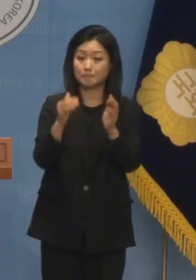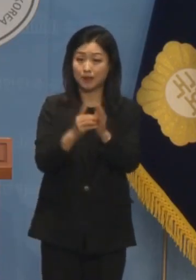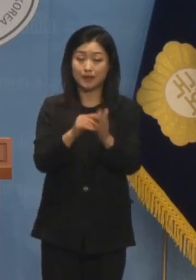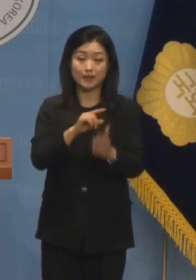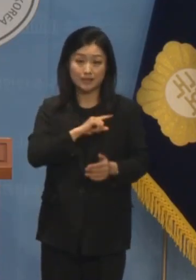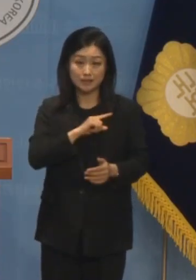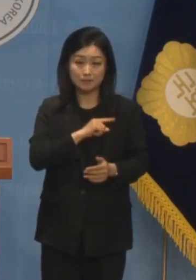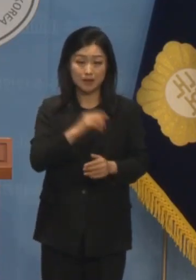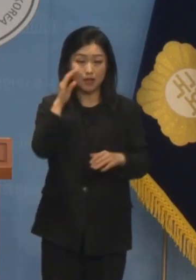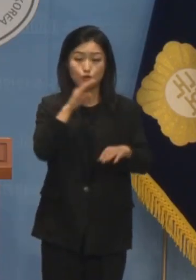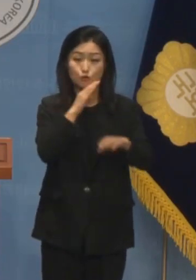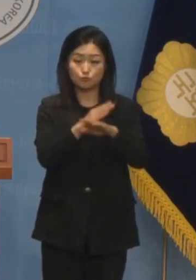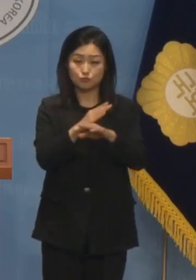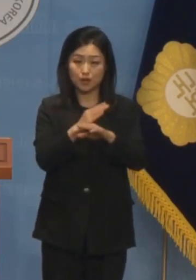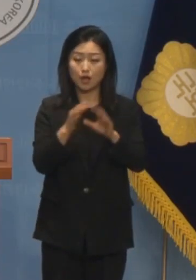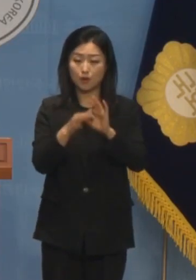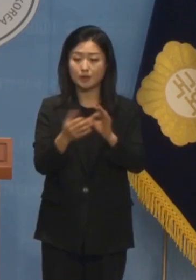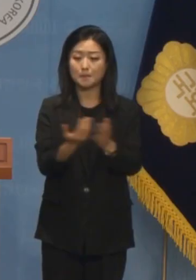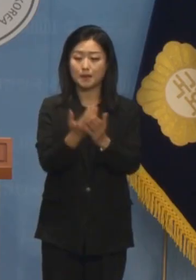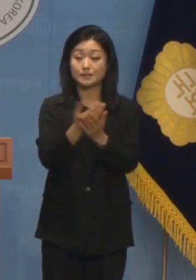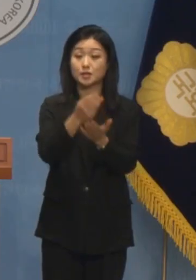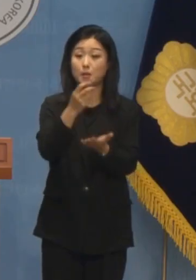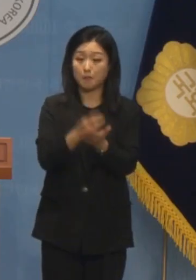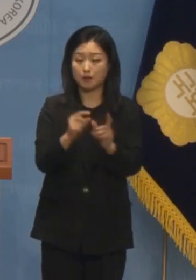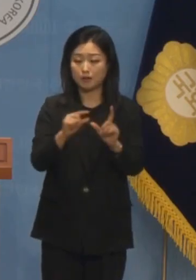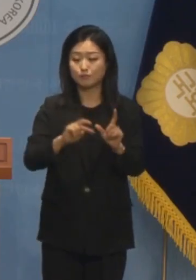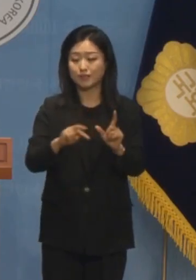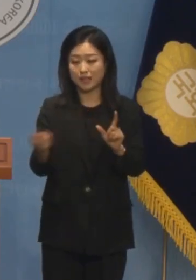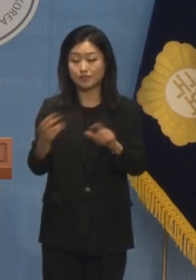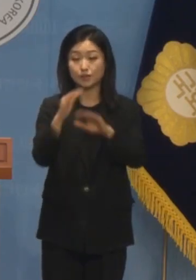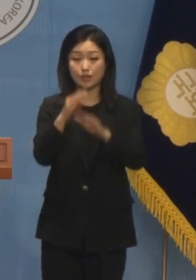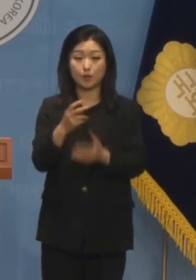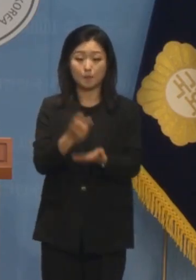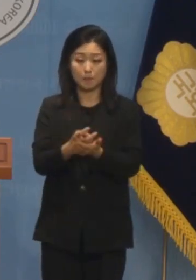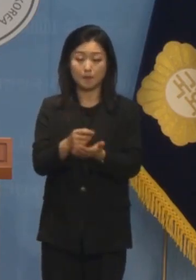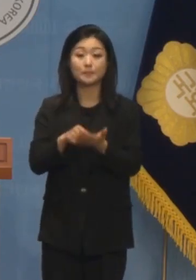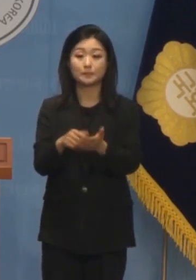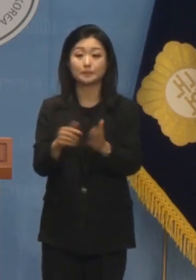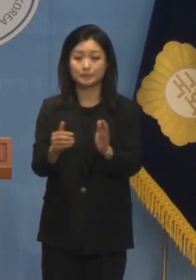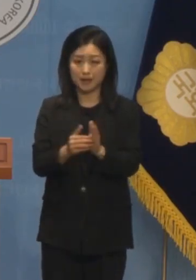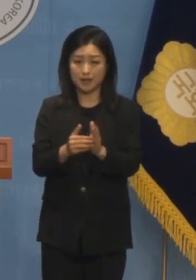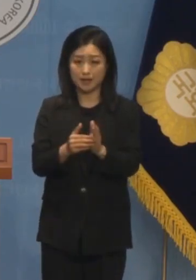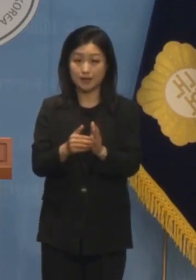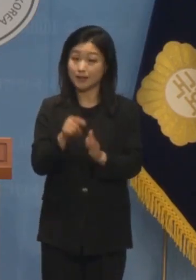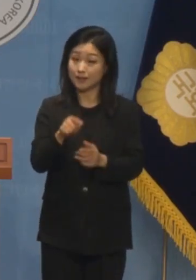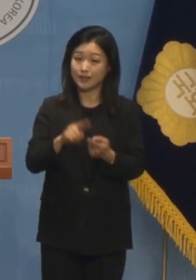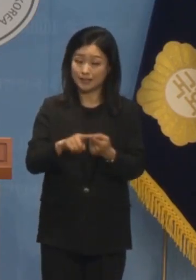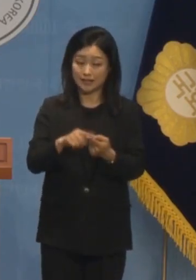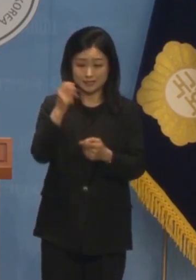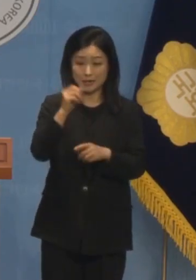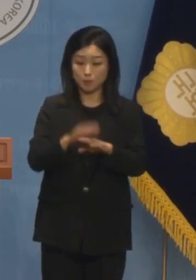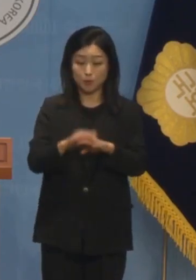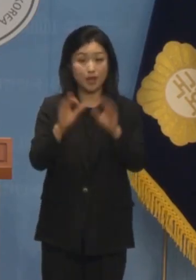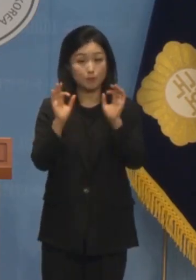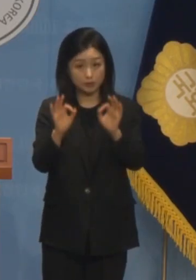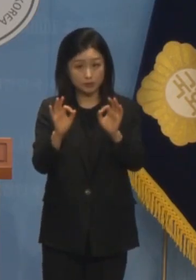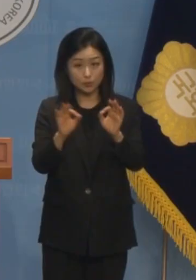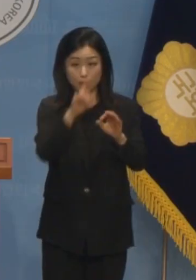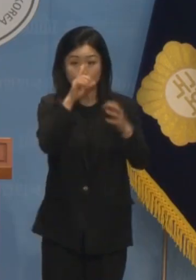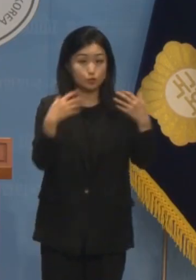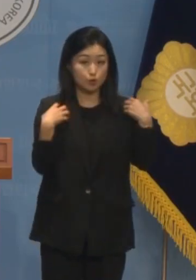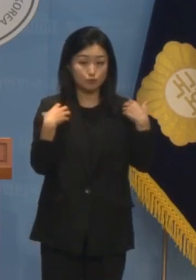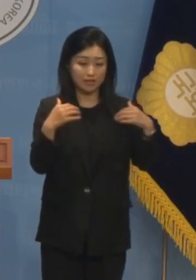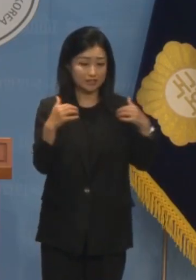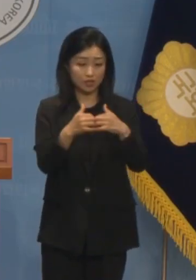이른바 남북관계 발전에 관한 법률 일부 개정안을 발의를 했으니까 이를 참고해서 정부는 전쟁